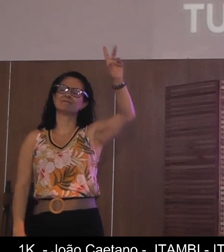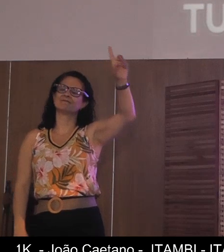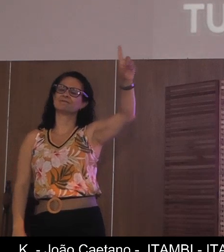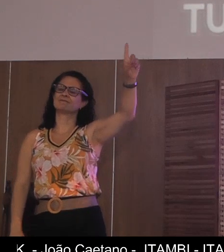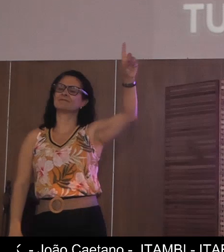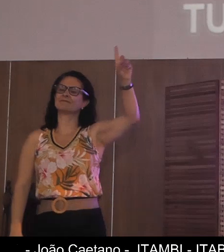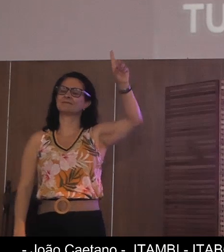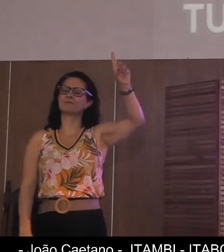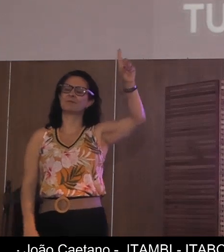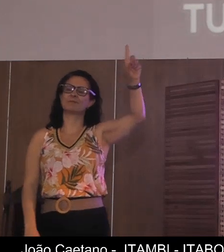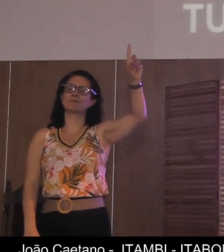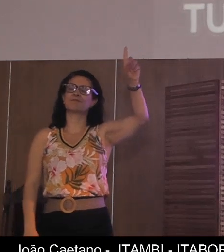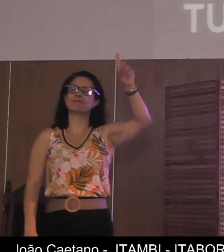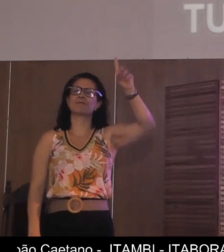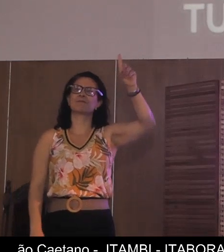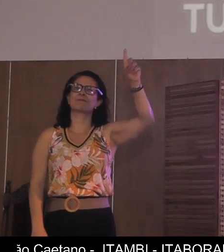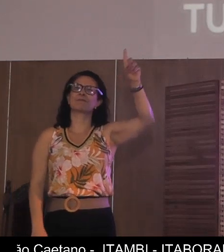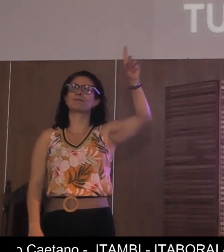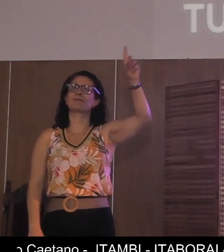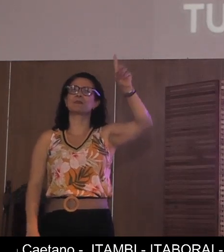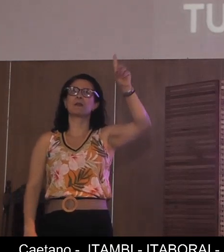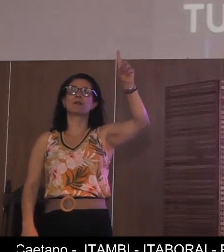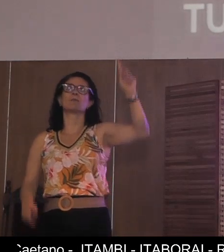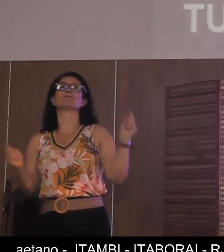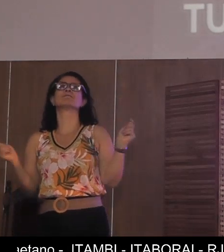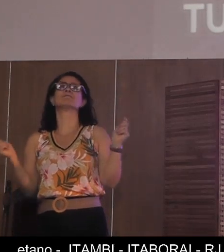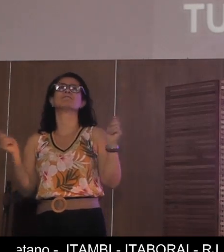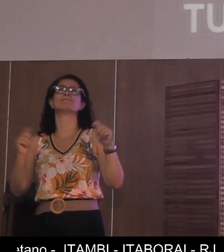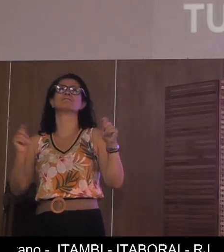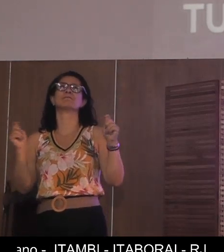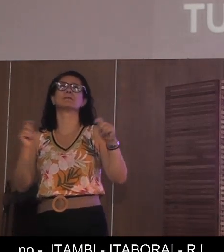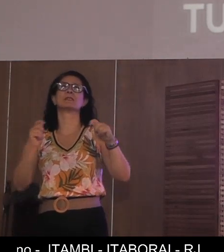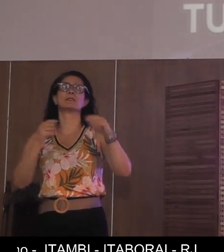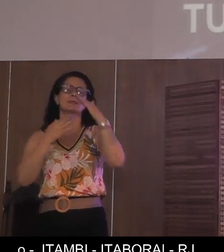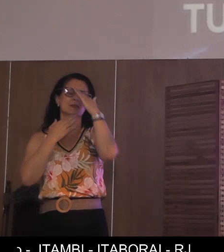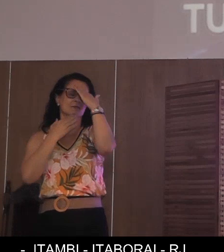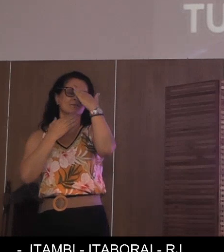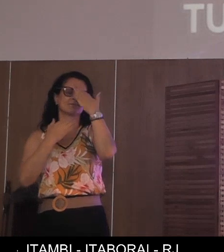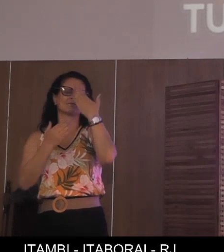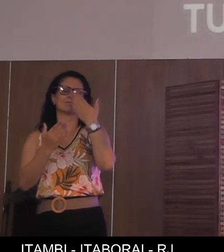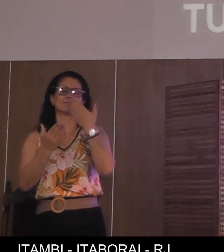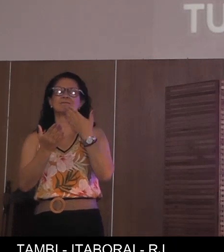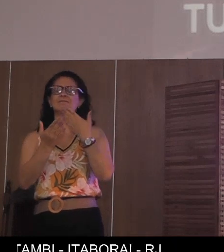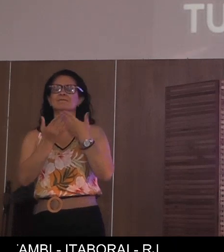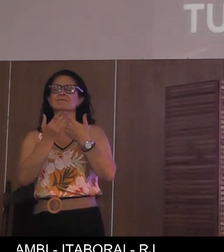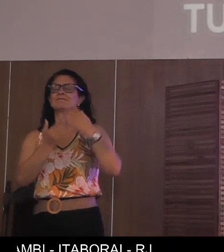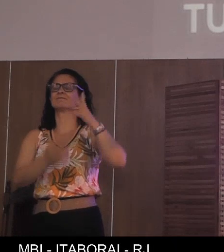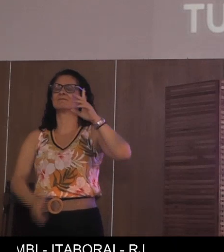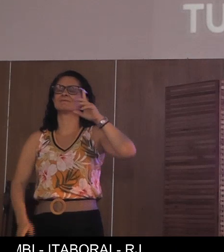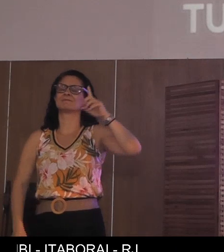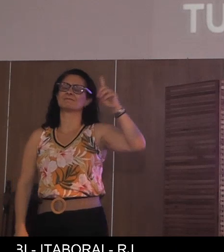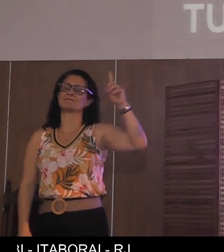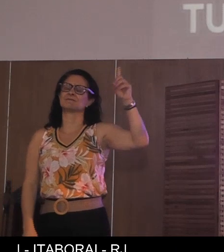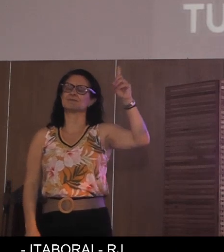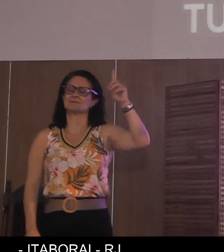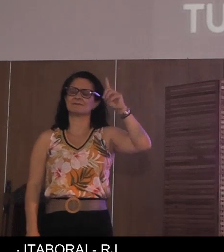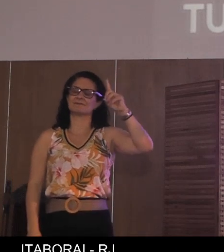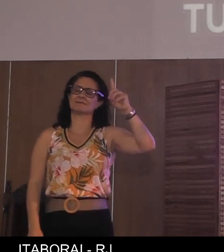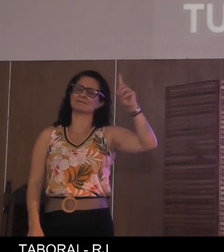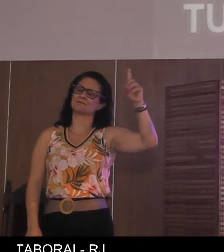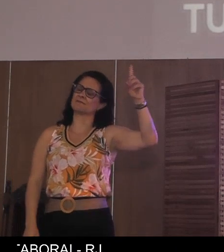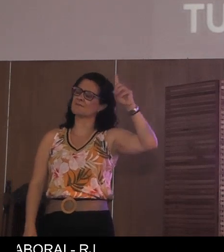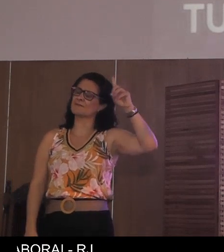Mas preciso aprender a confiar em Ti.